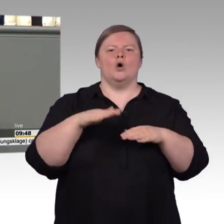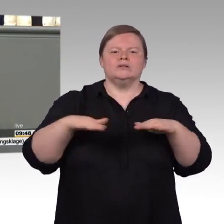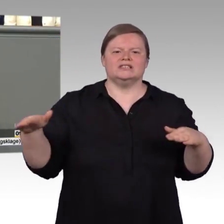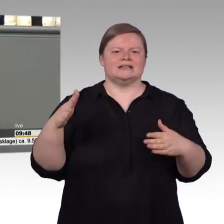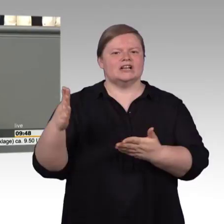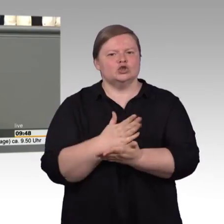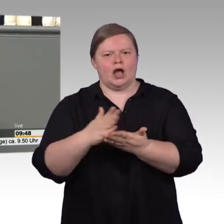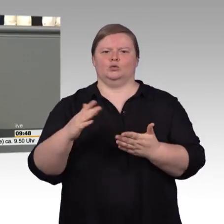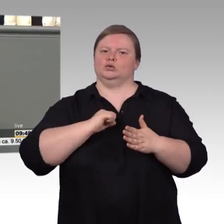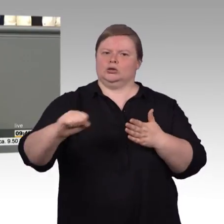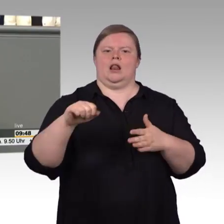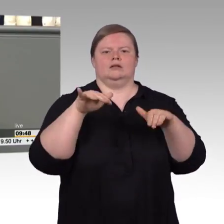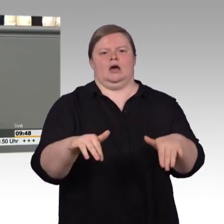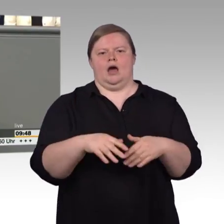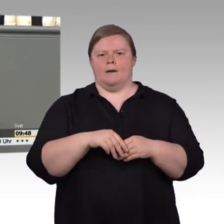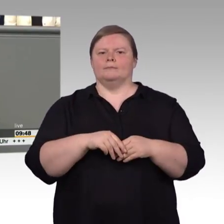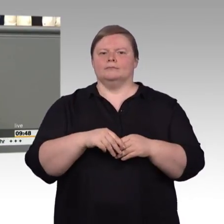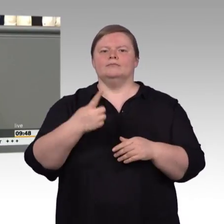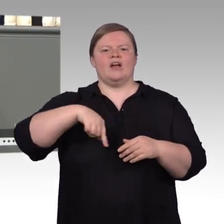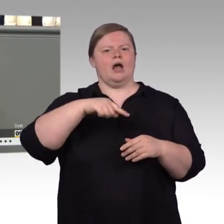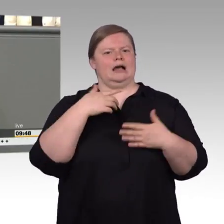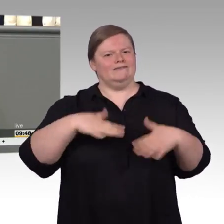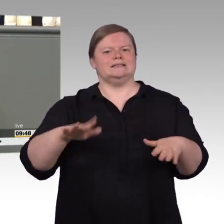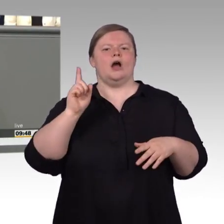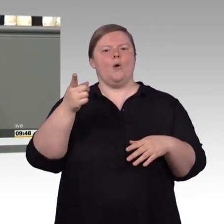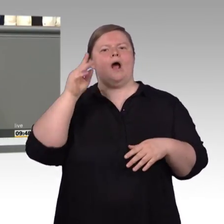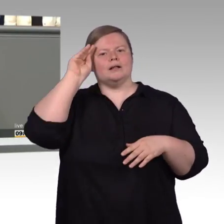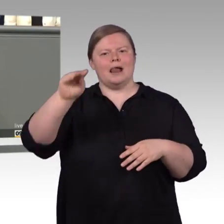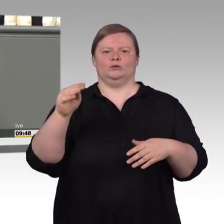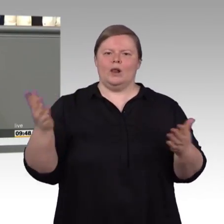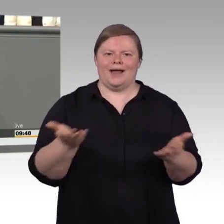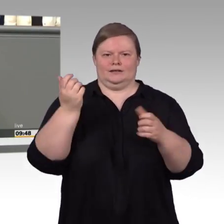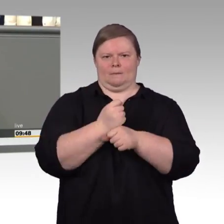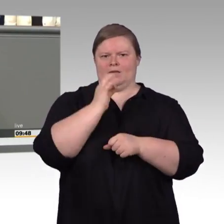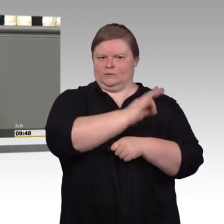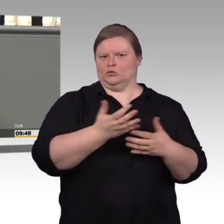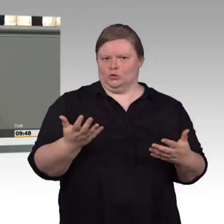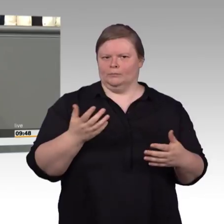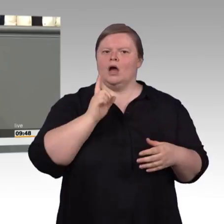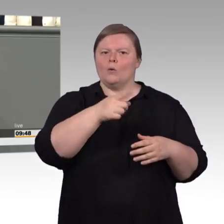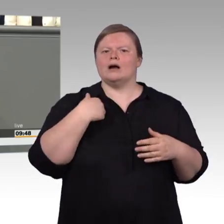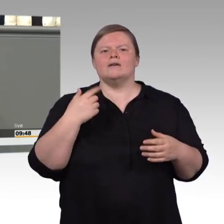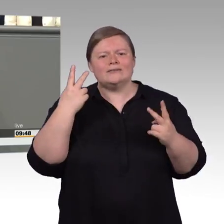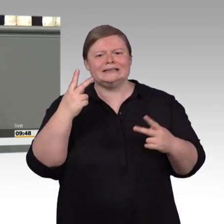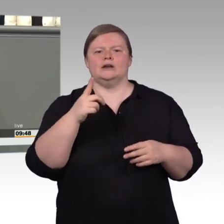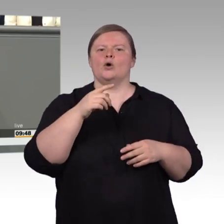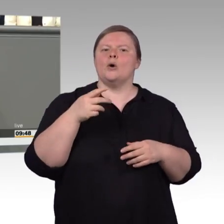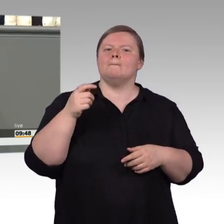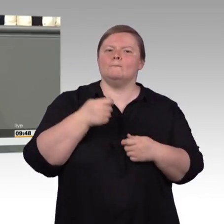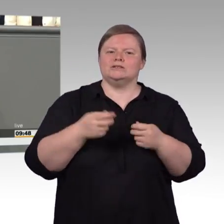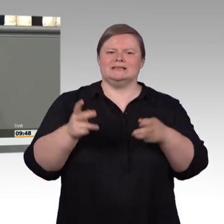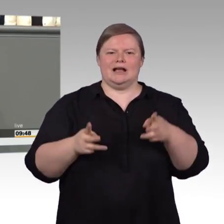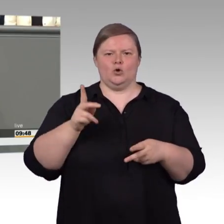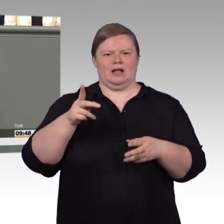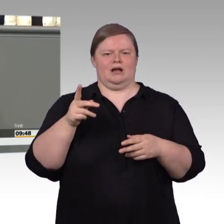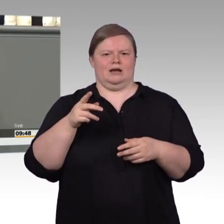Frage des Windhundsprinzips beschäftigt, also der Frage, was passiert, wenn zwei Musterfeststellungsklagen gleichzeitig ankommen. Auch da haben wir eine